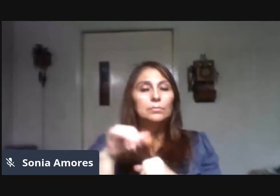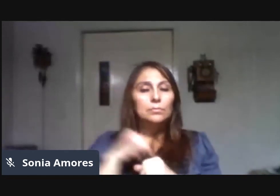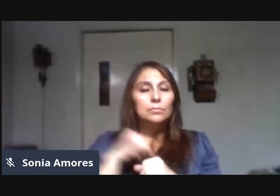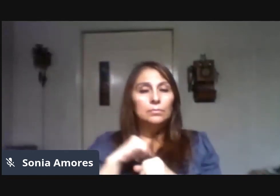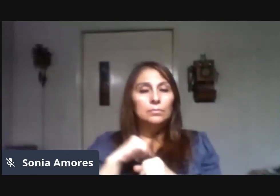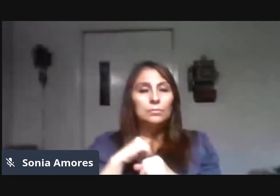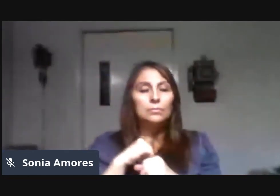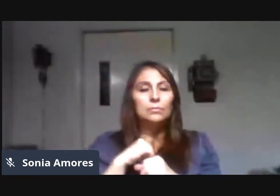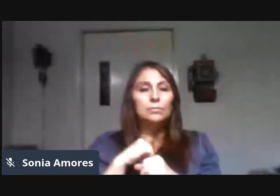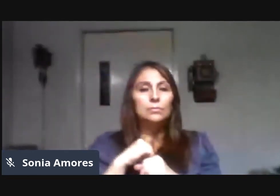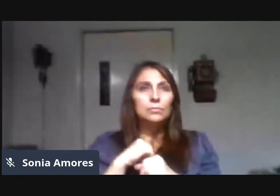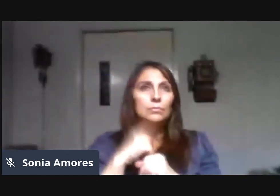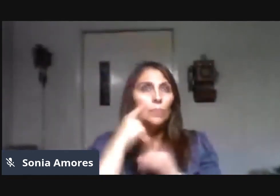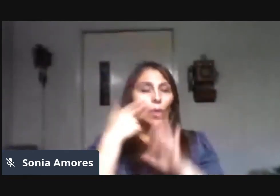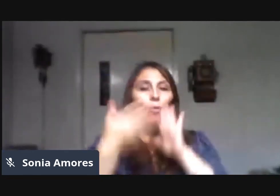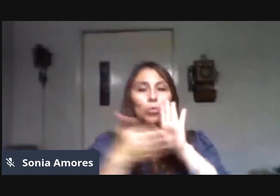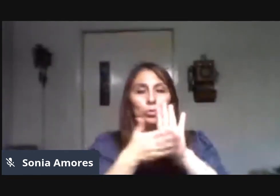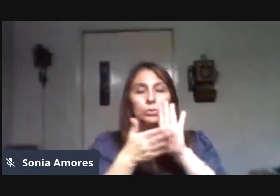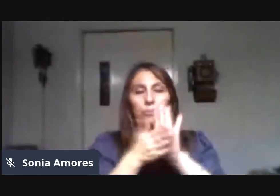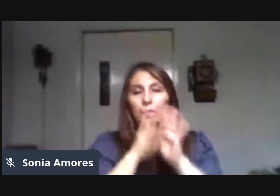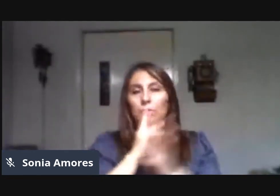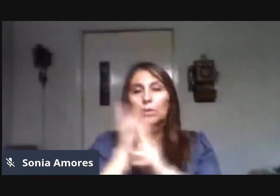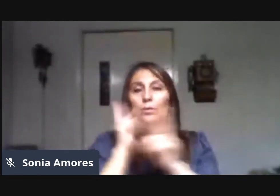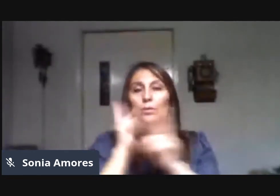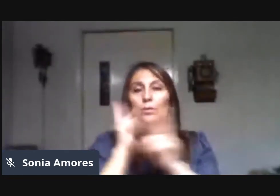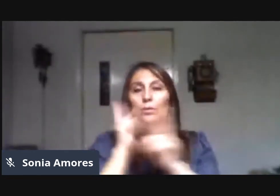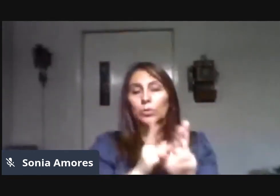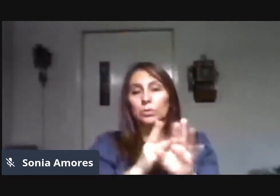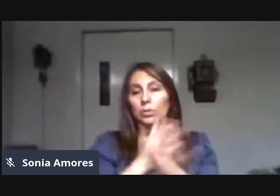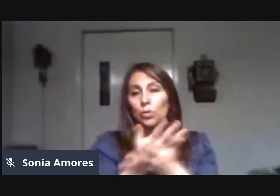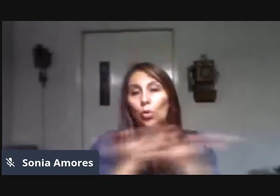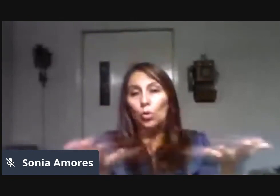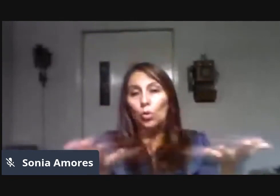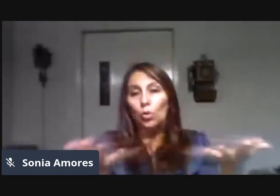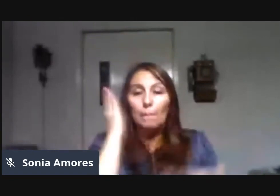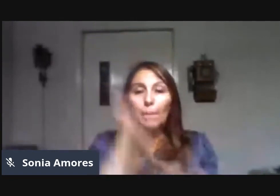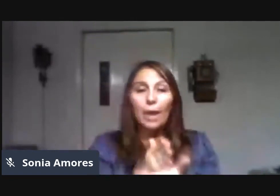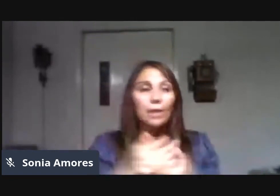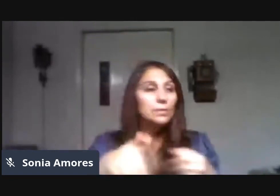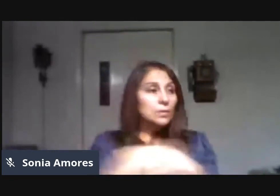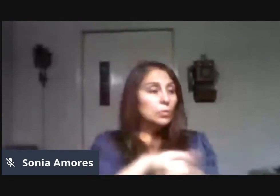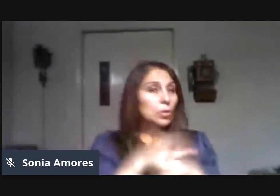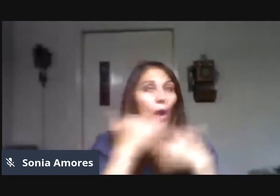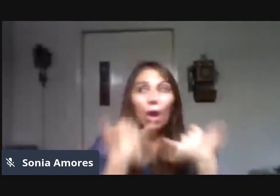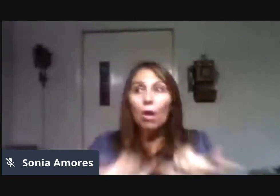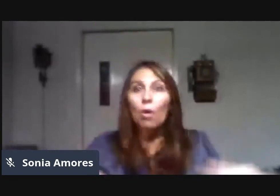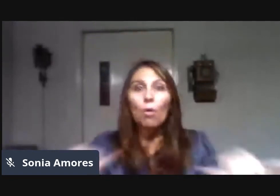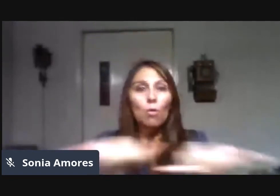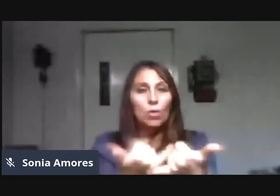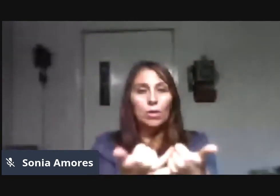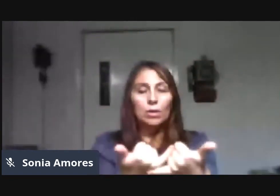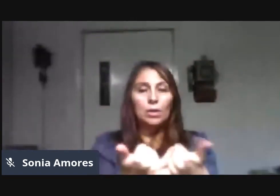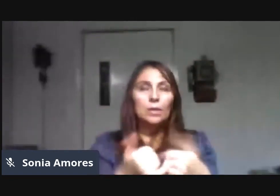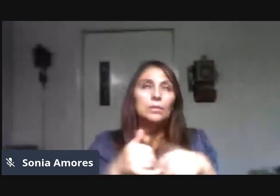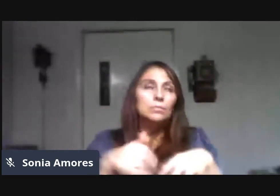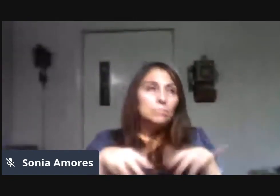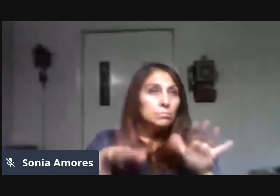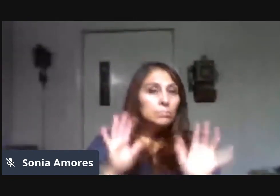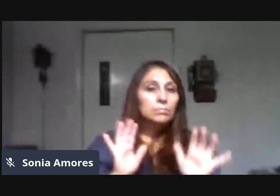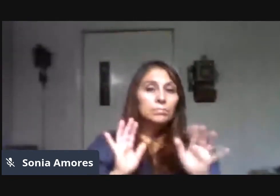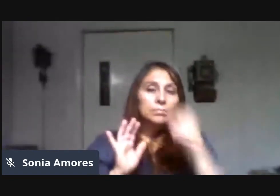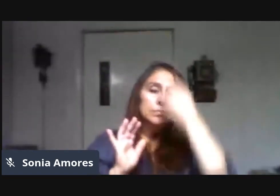respuestas. De igual manera, pues son contingencias que se están presentando por estos días. pero